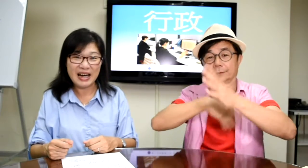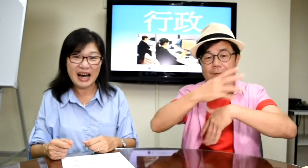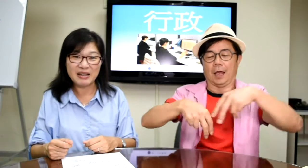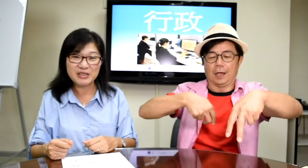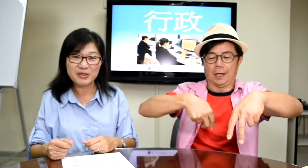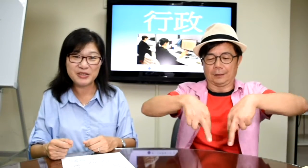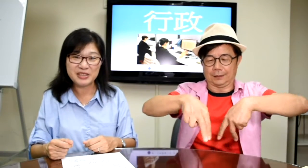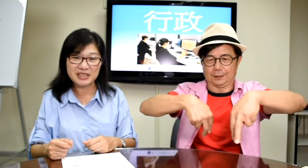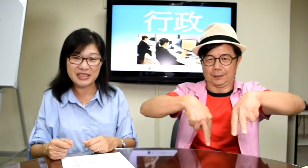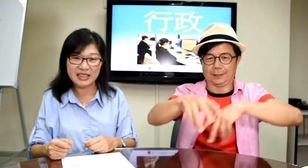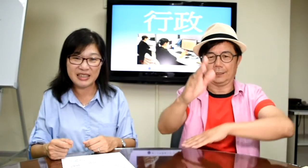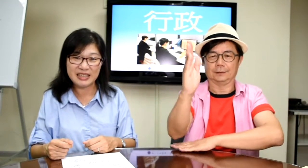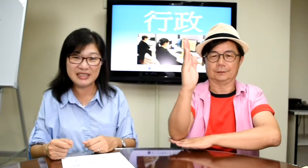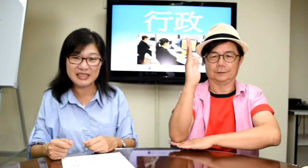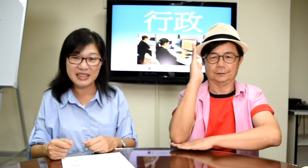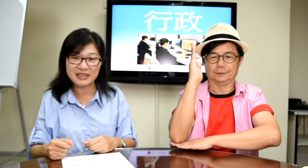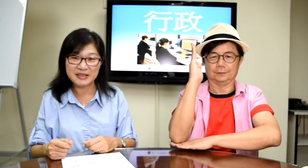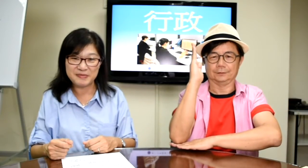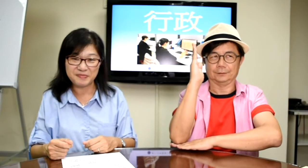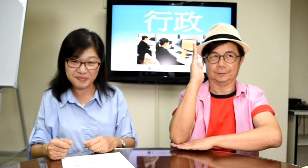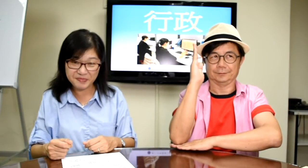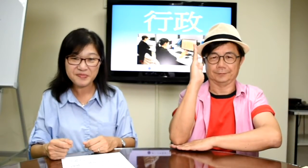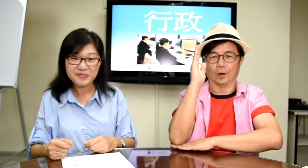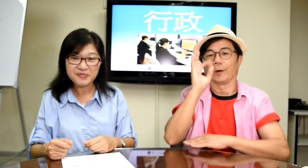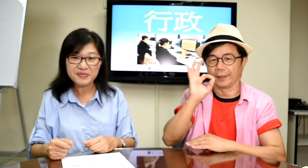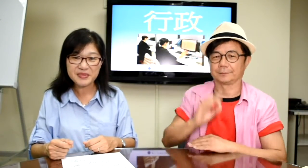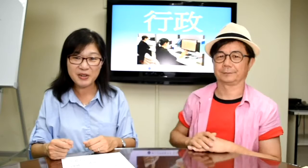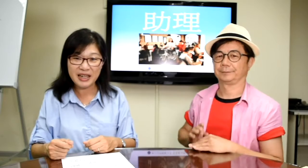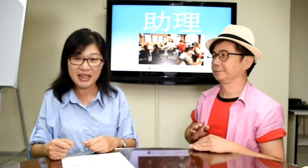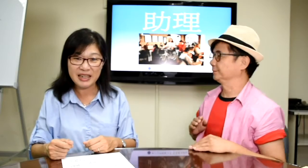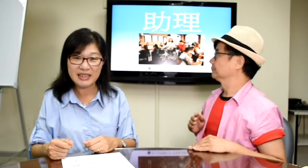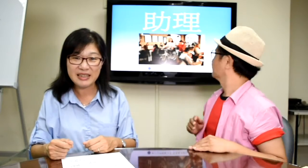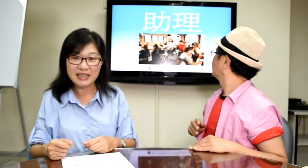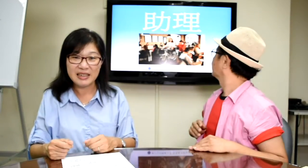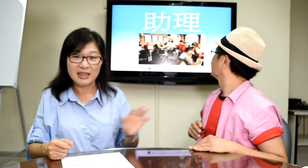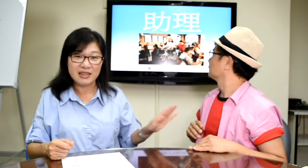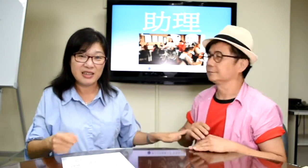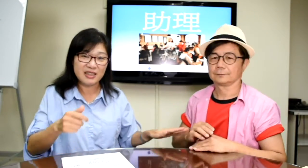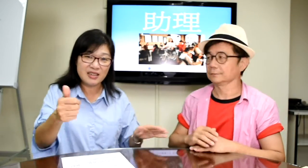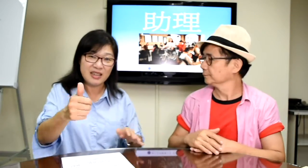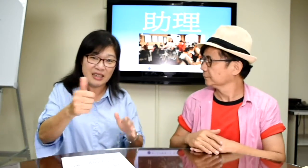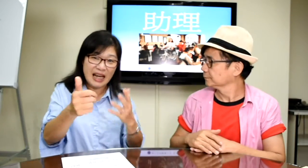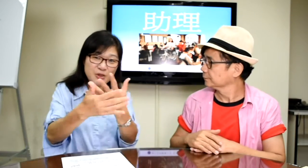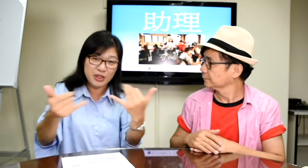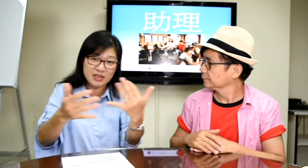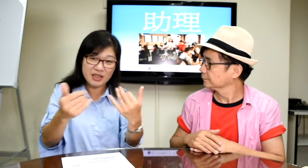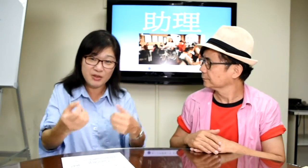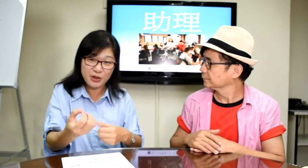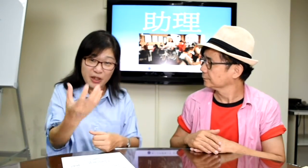好，所以是行政 ，OK， 你的男学生越来越多